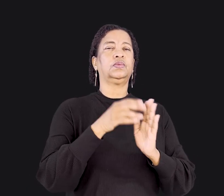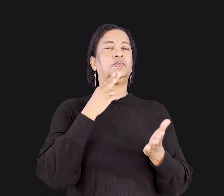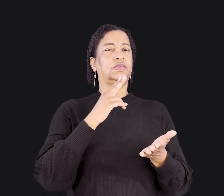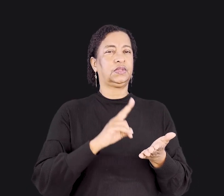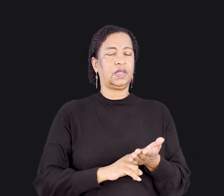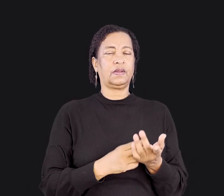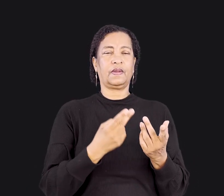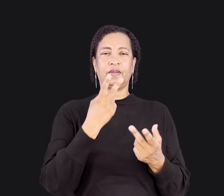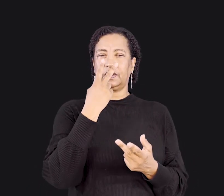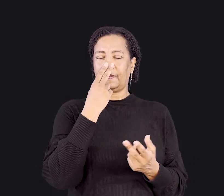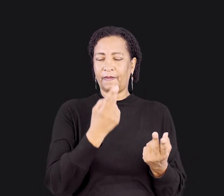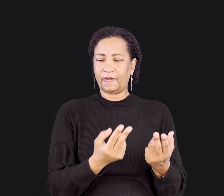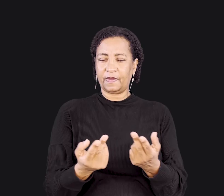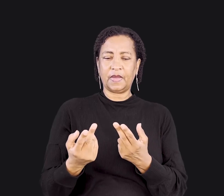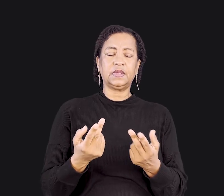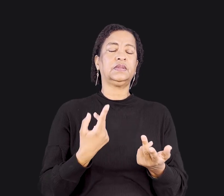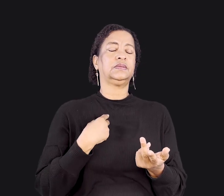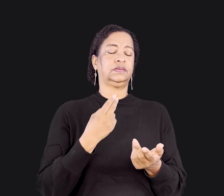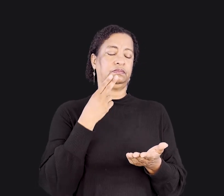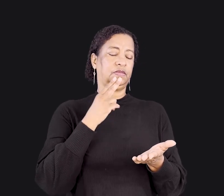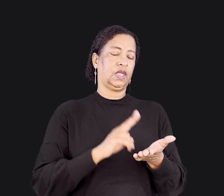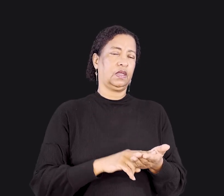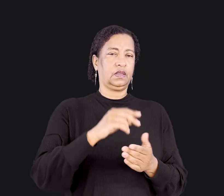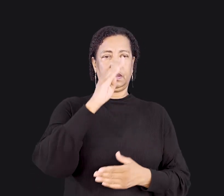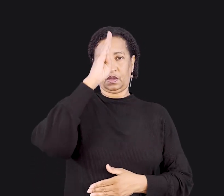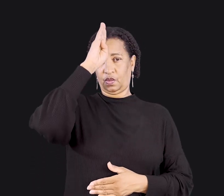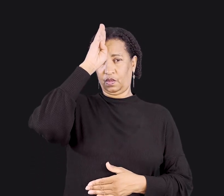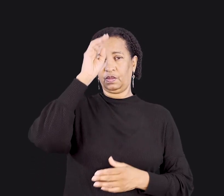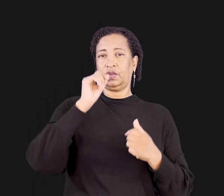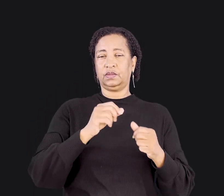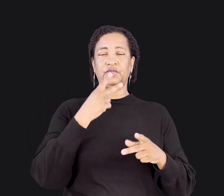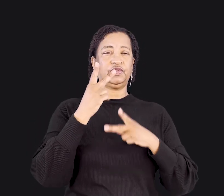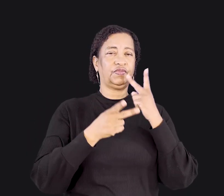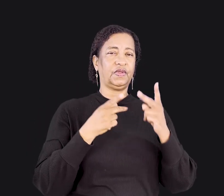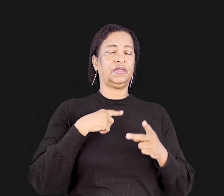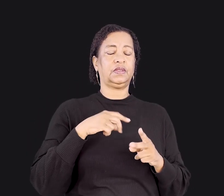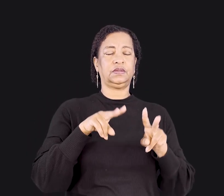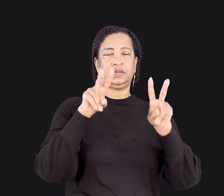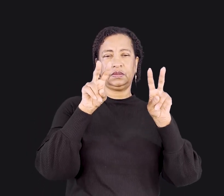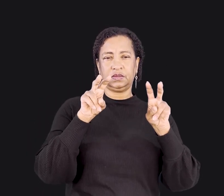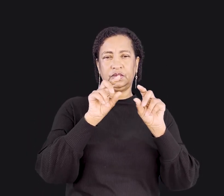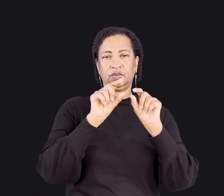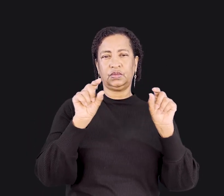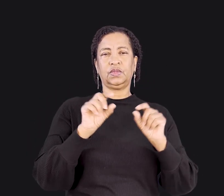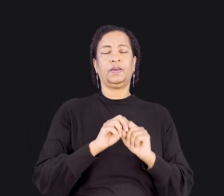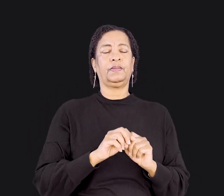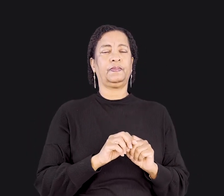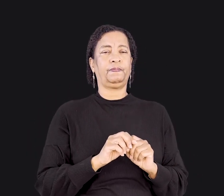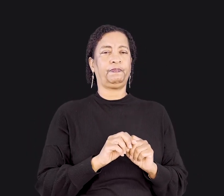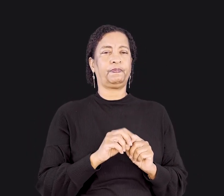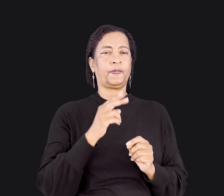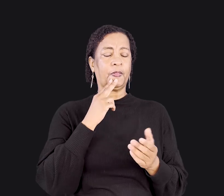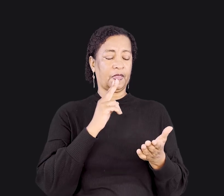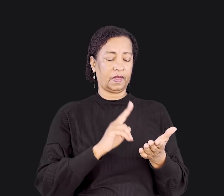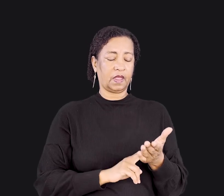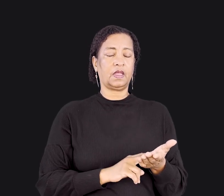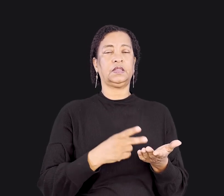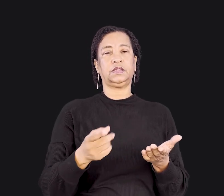é muito semelhante ao da carta aos Romanos. Poderíamos até intitulá-la Carta de Síntese da Carta aos Romanos.